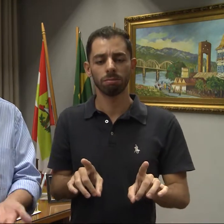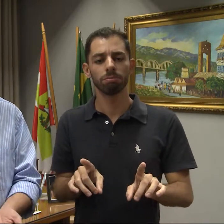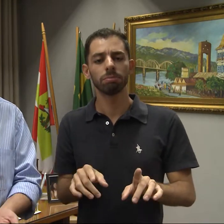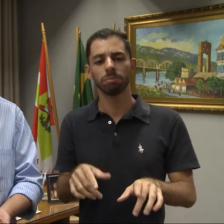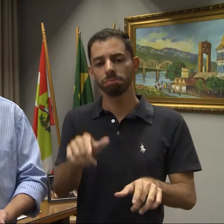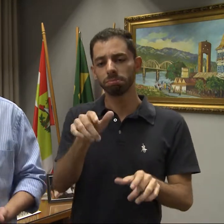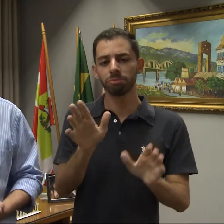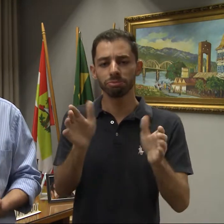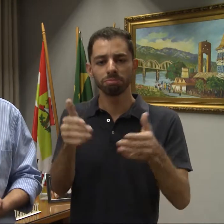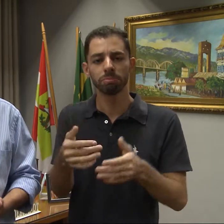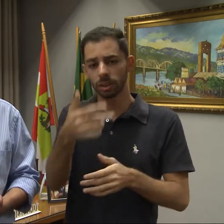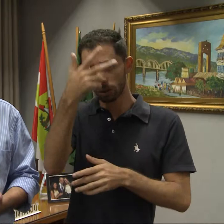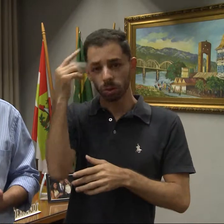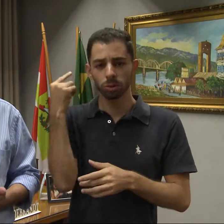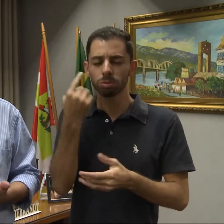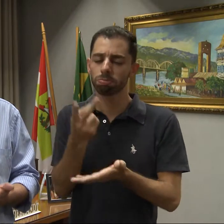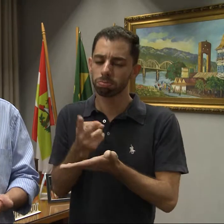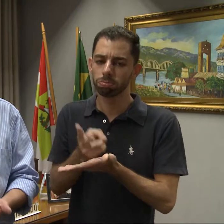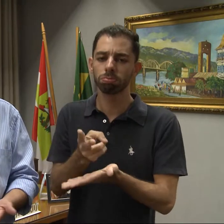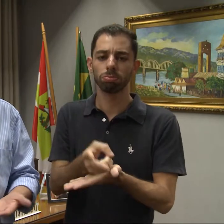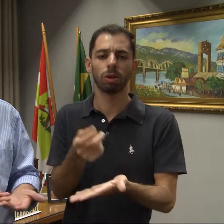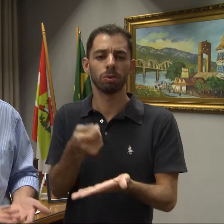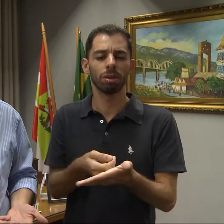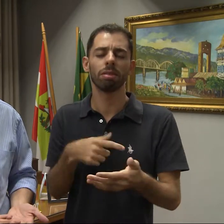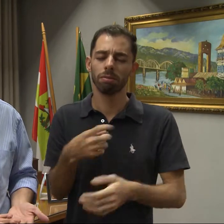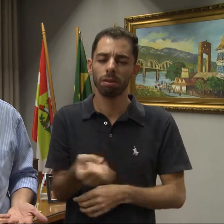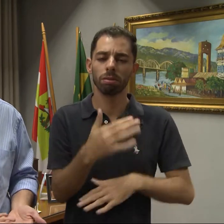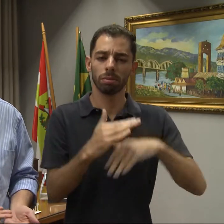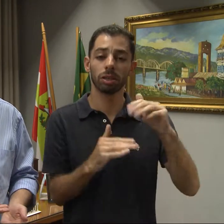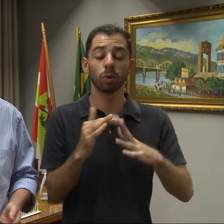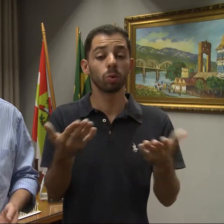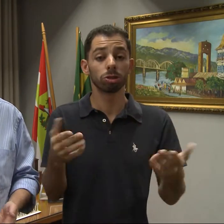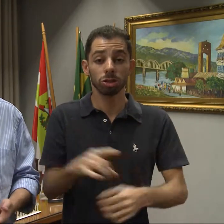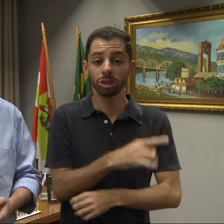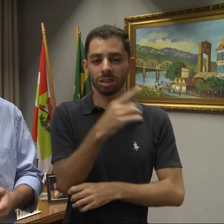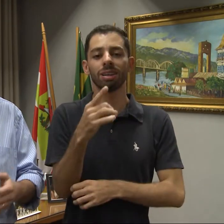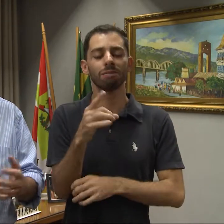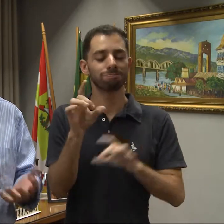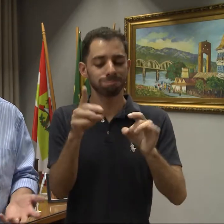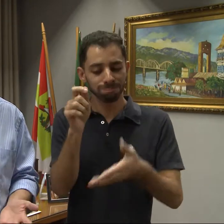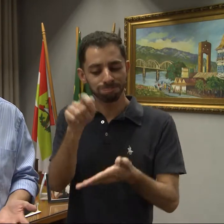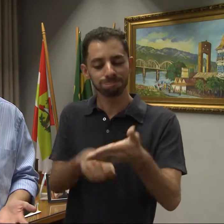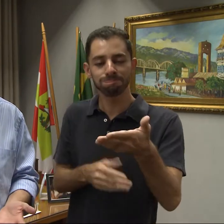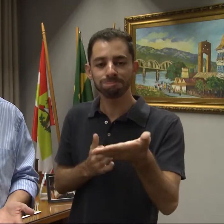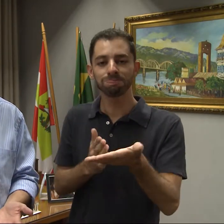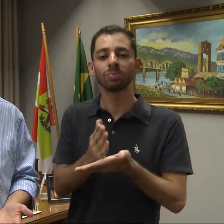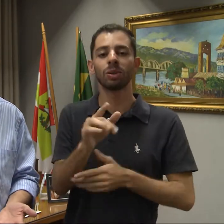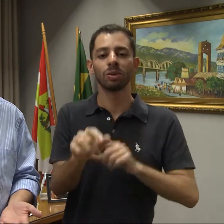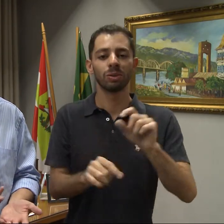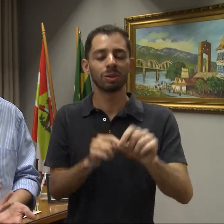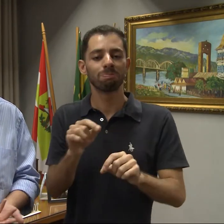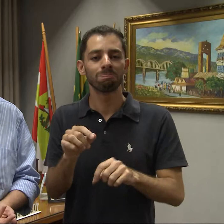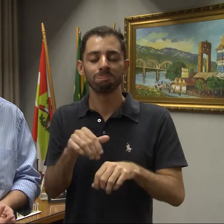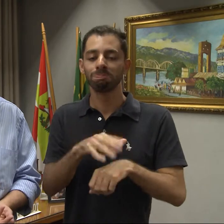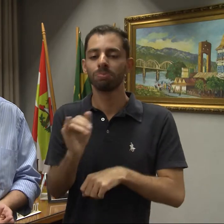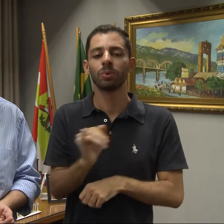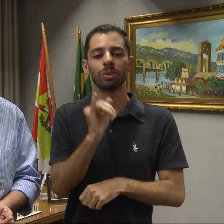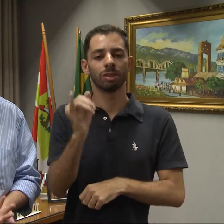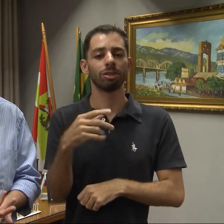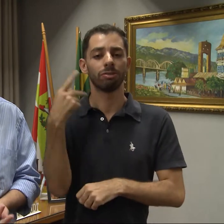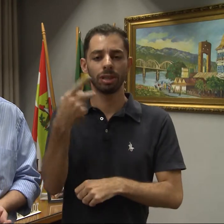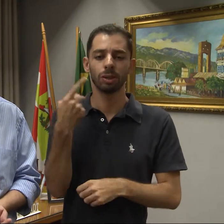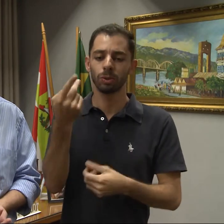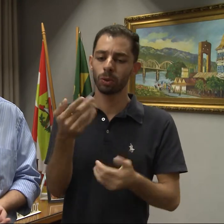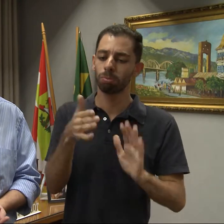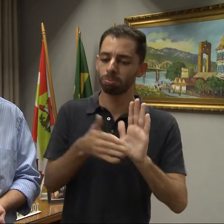possa trabalhar isso adiante. Então, são várias ações. E aqui, essa data é um coroar desse êxito que o vereador